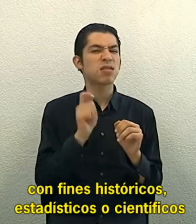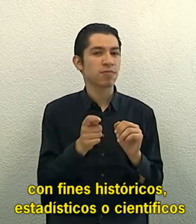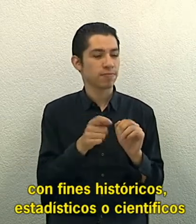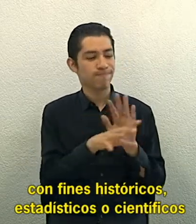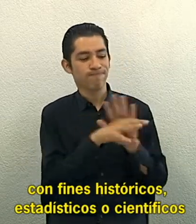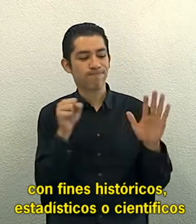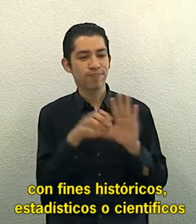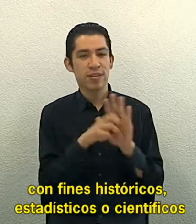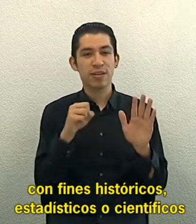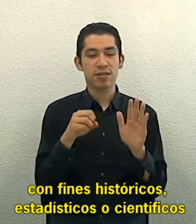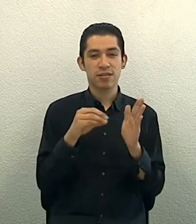científicos